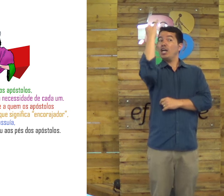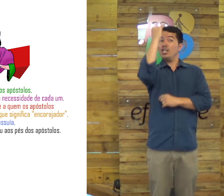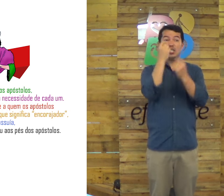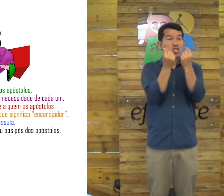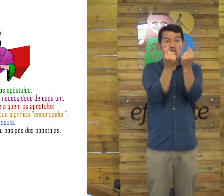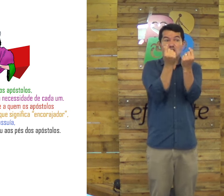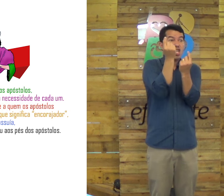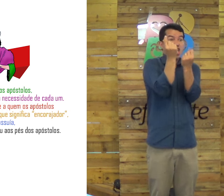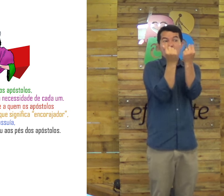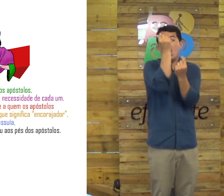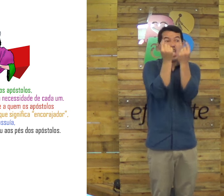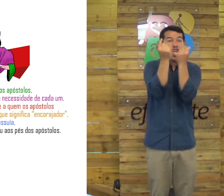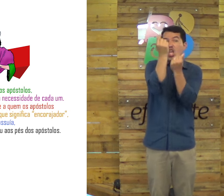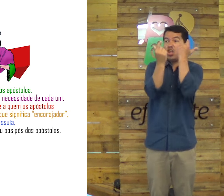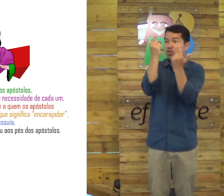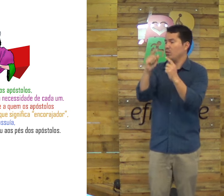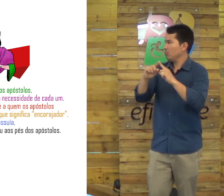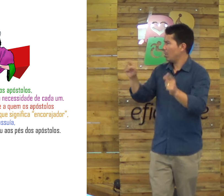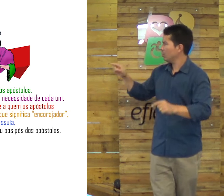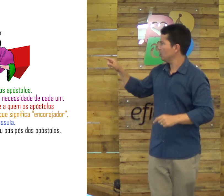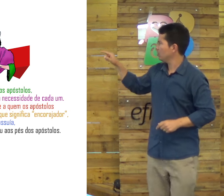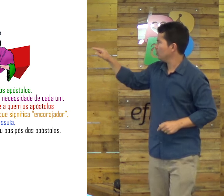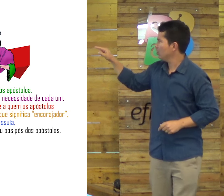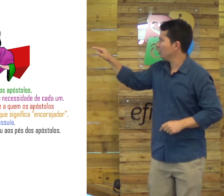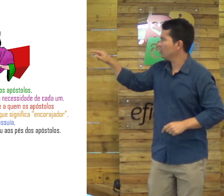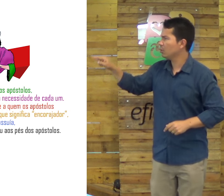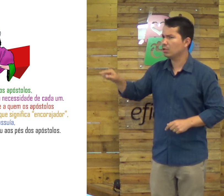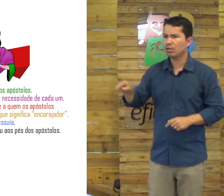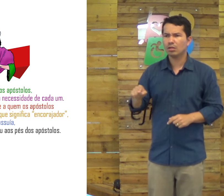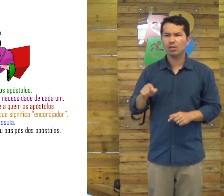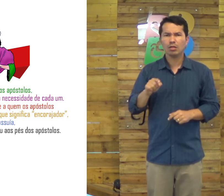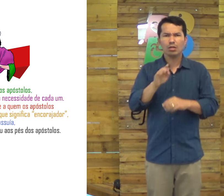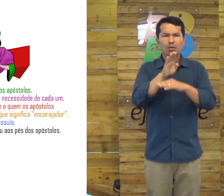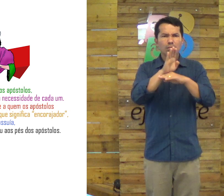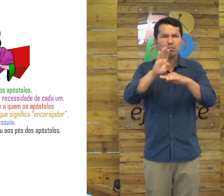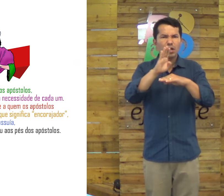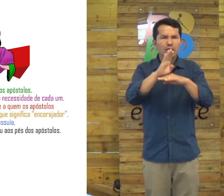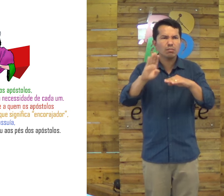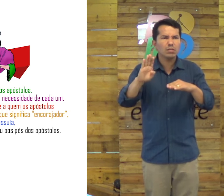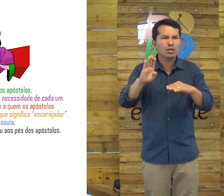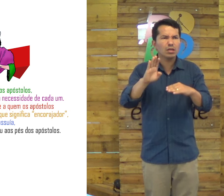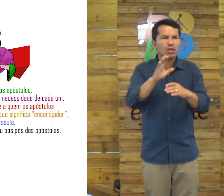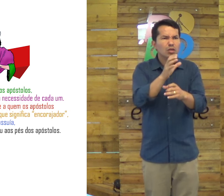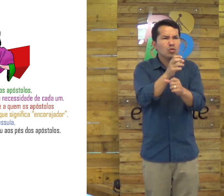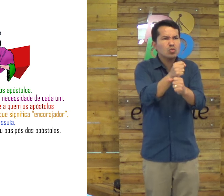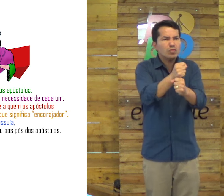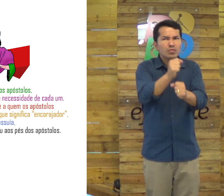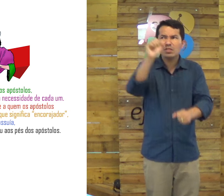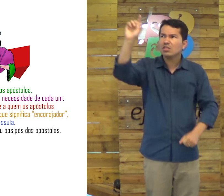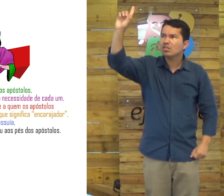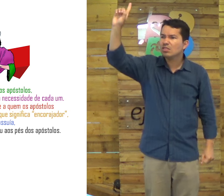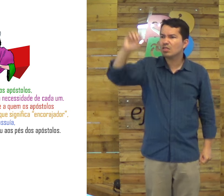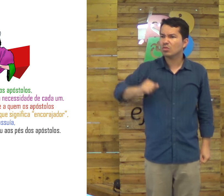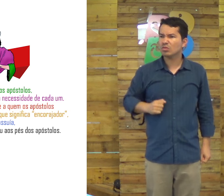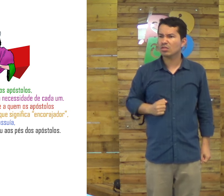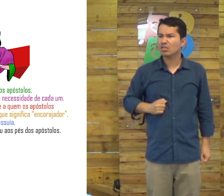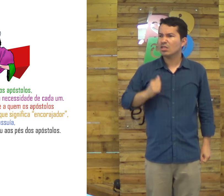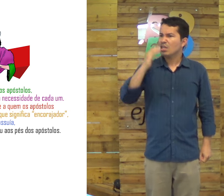coisa pior que a outra. Precisavam de dinheiro, tinham dinheiro, mas ali, o que a gente está trazendo, Barnabé confiou em Deus.